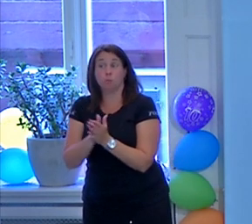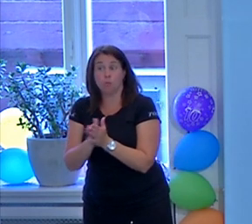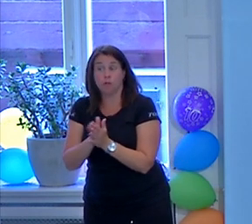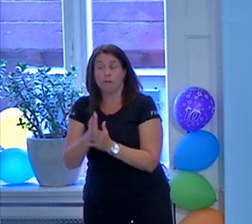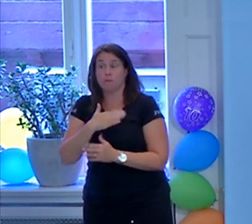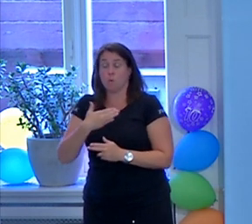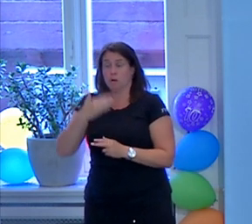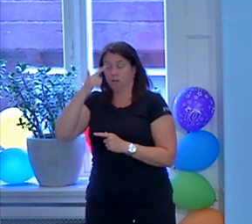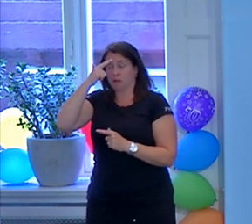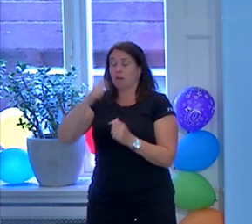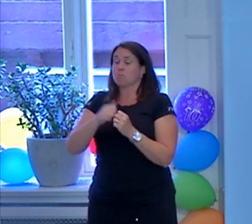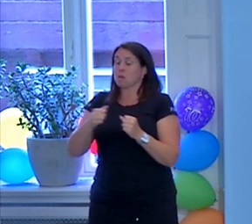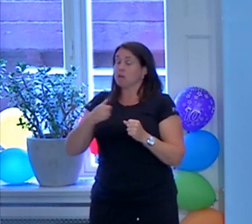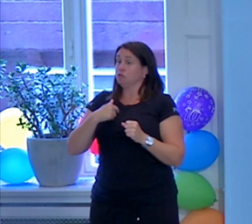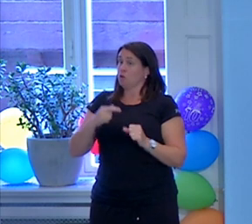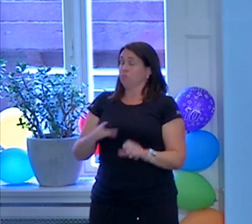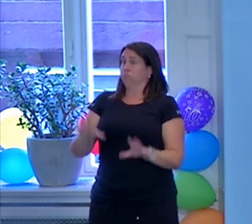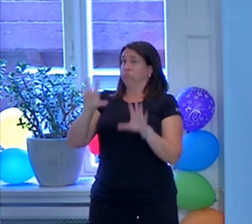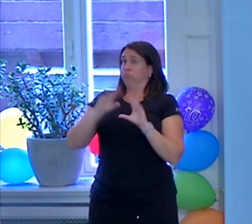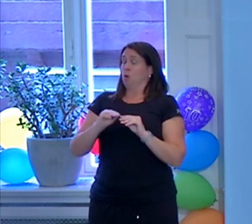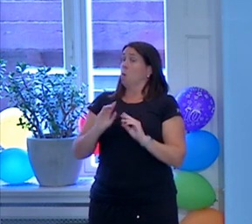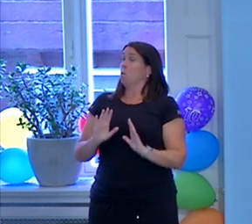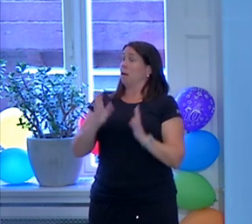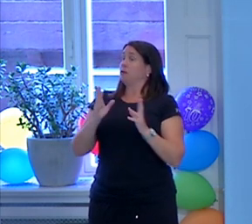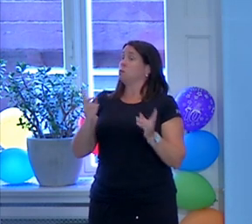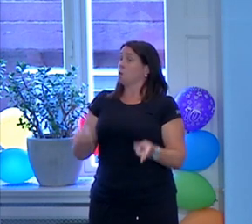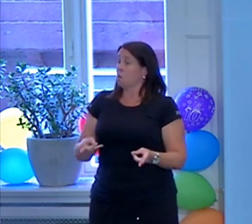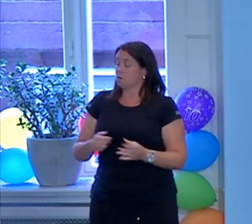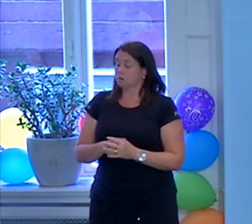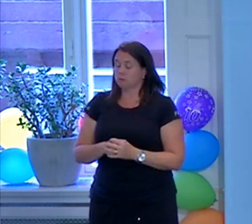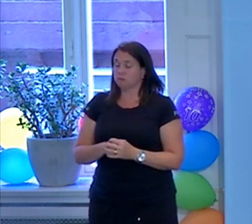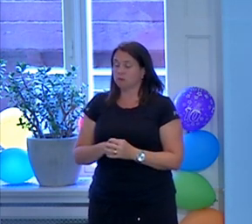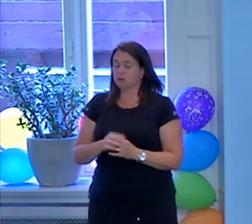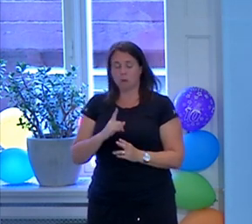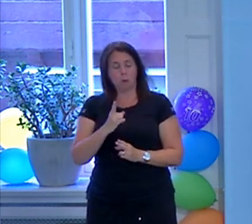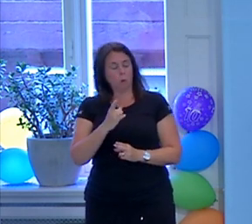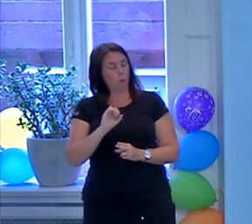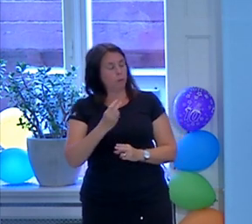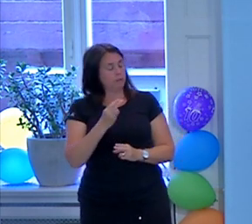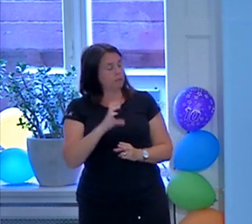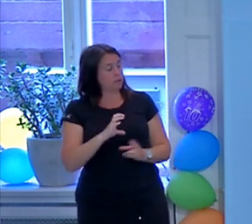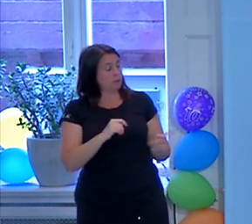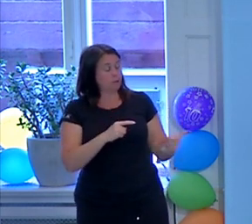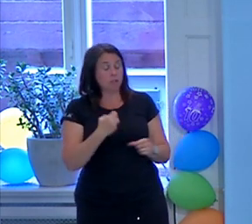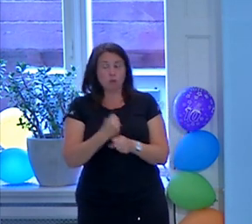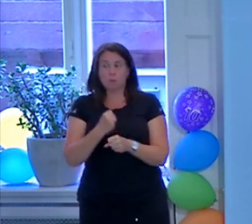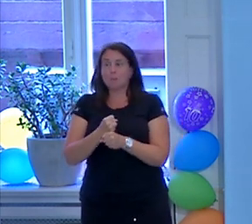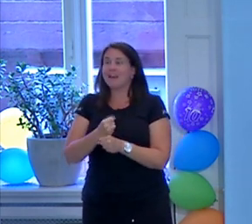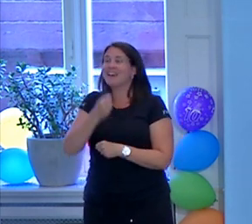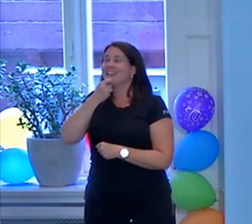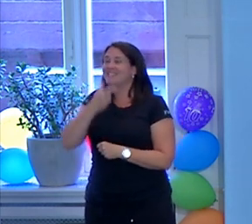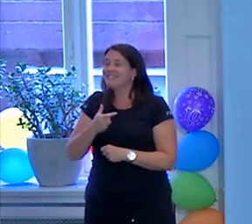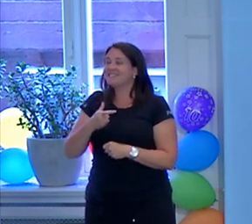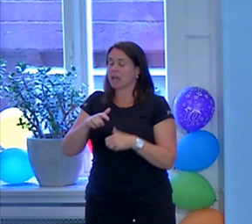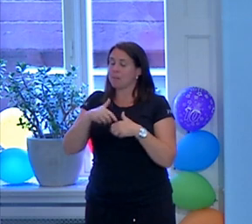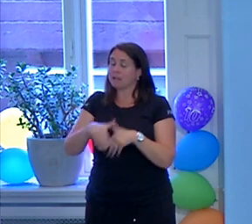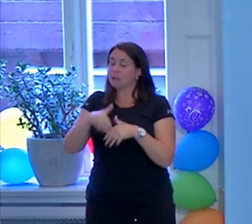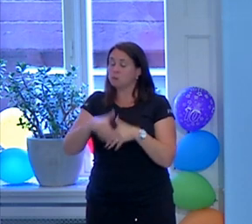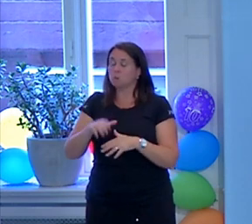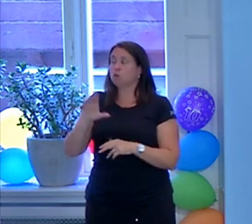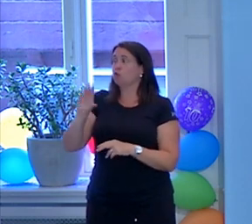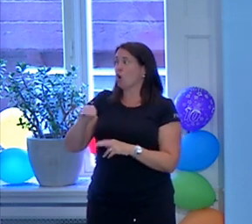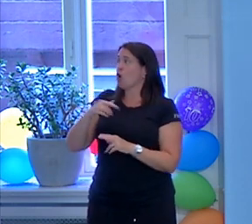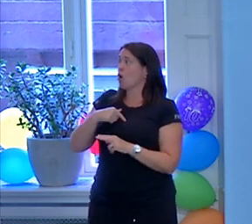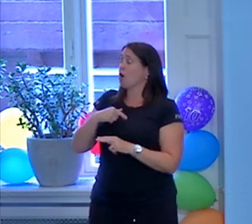så som jag upplever det i alla fall. Louise, vad säger du? Håller ni också på med riskmitigation? Ja, vi har väl rätt hög